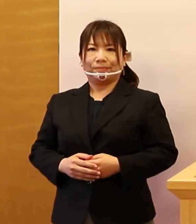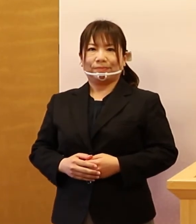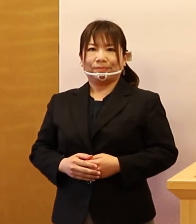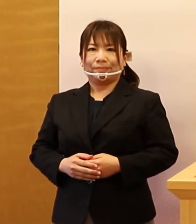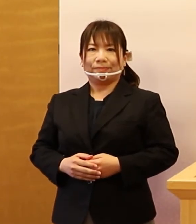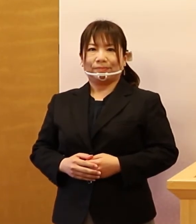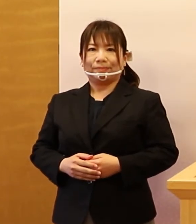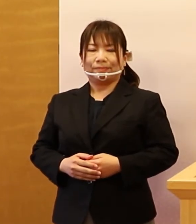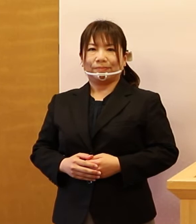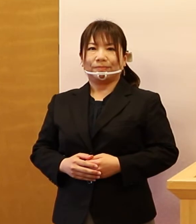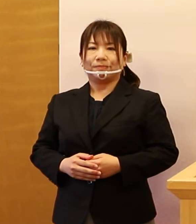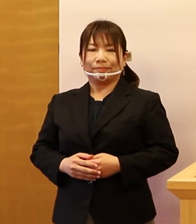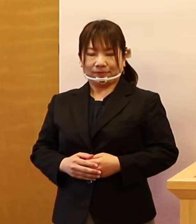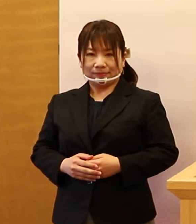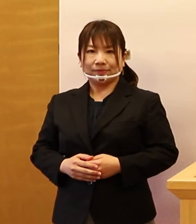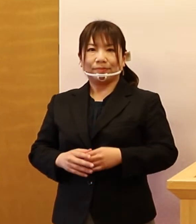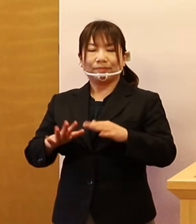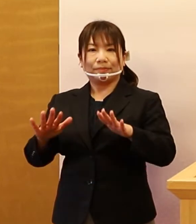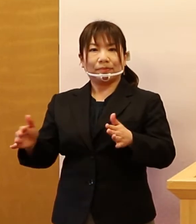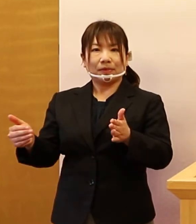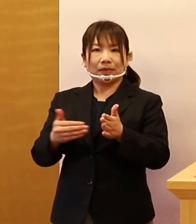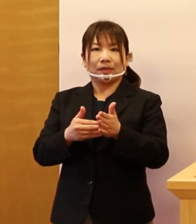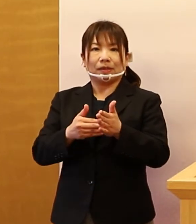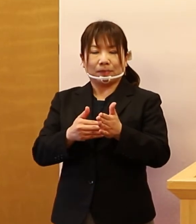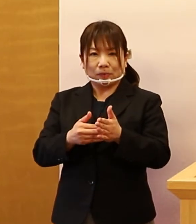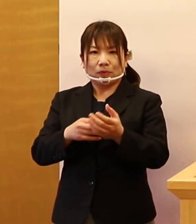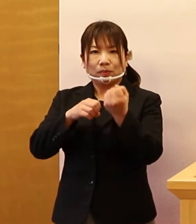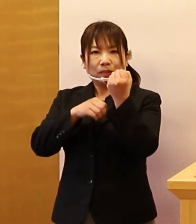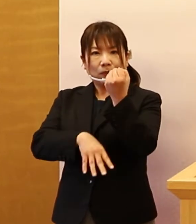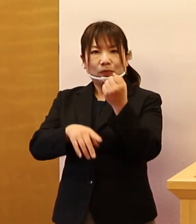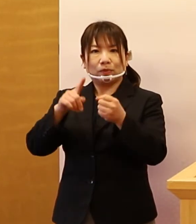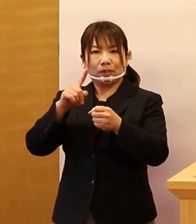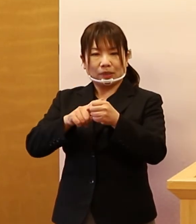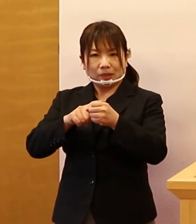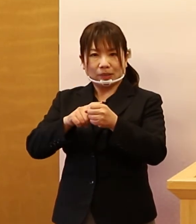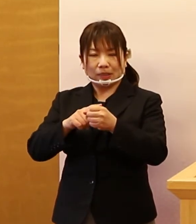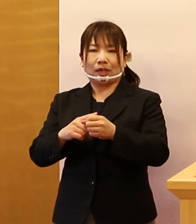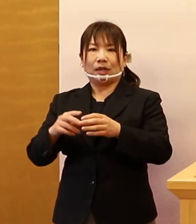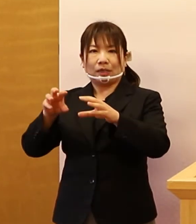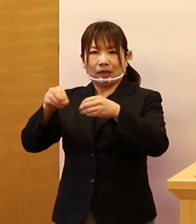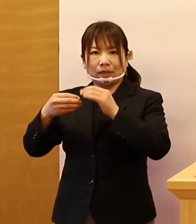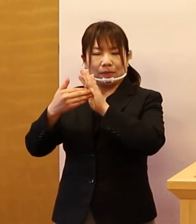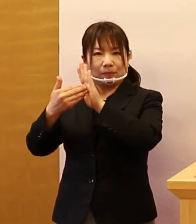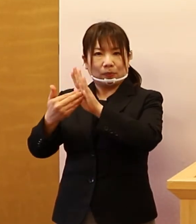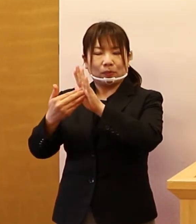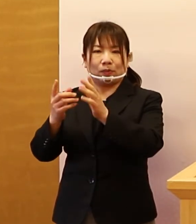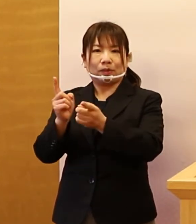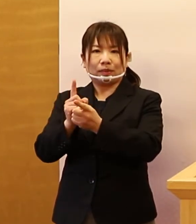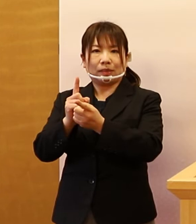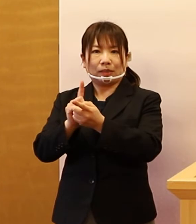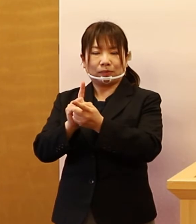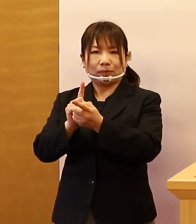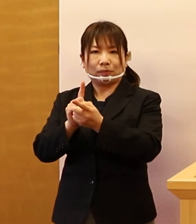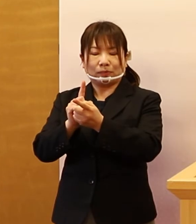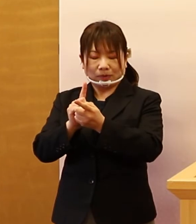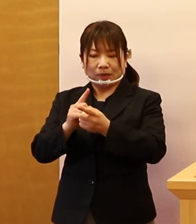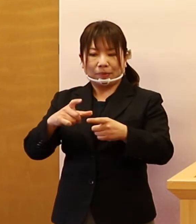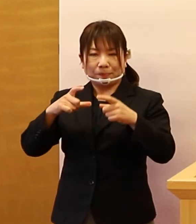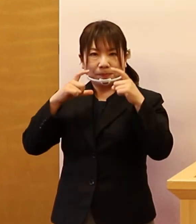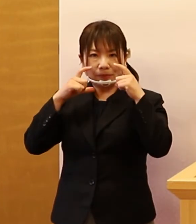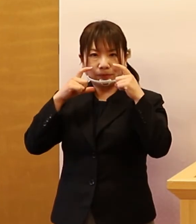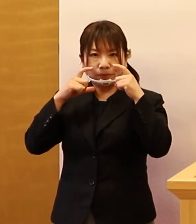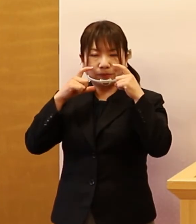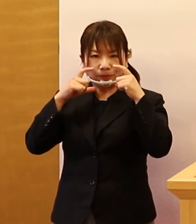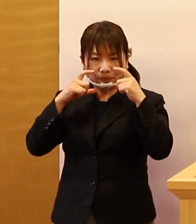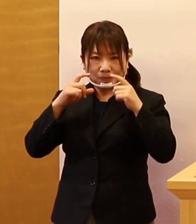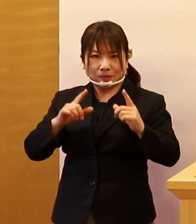さて、これまでも基本的な感染防止対策として、マスクの着用のご